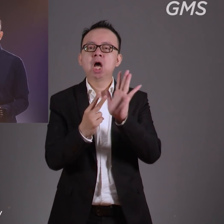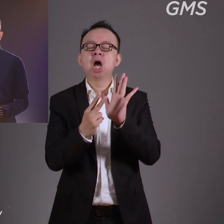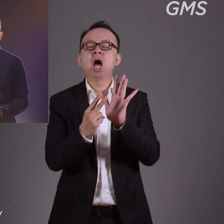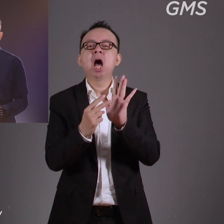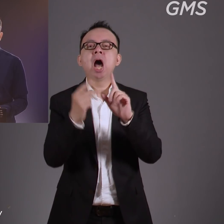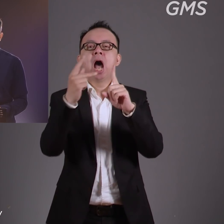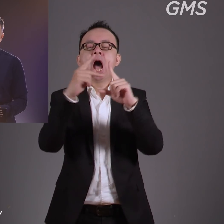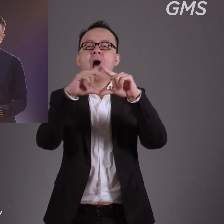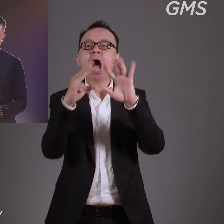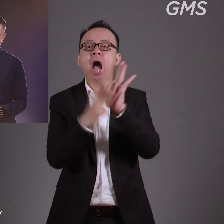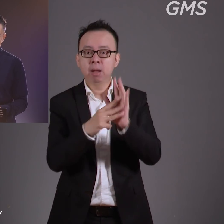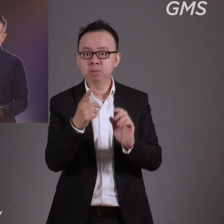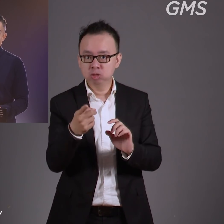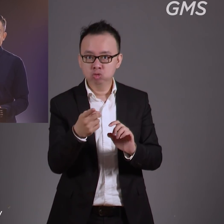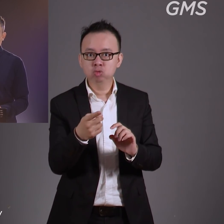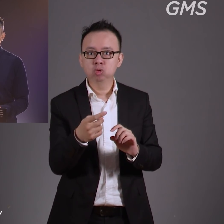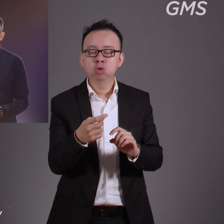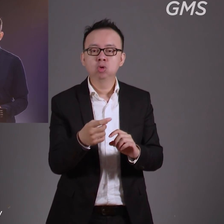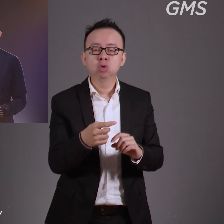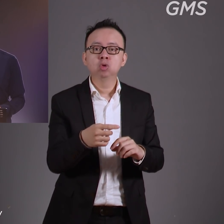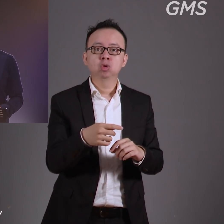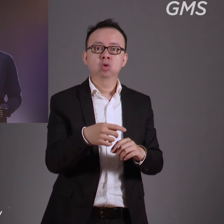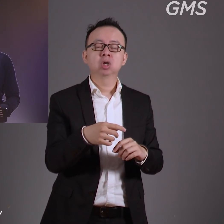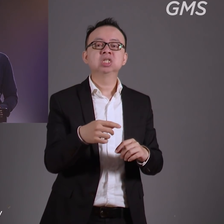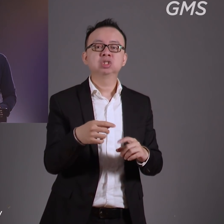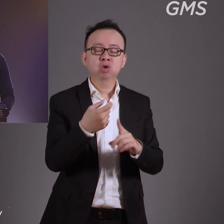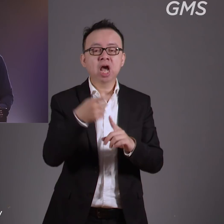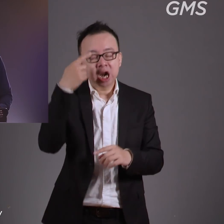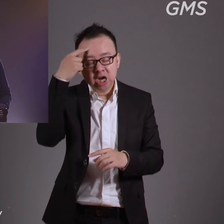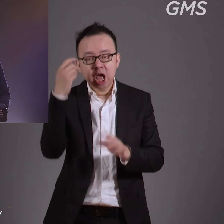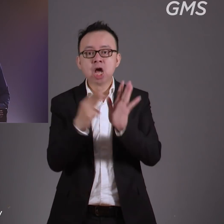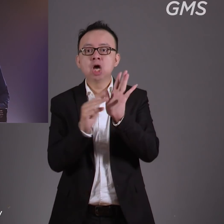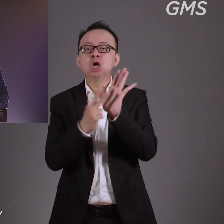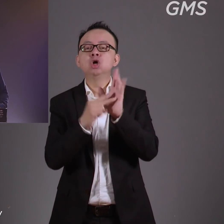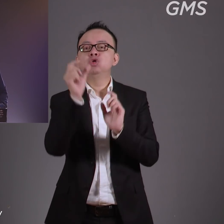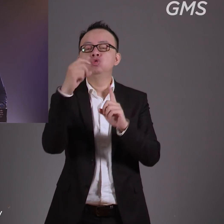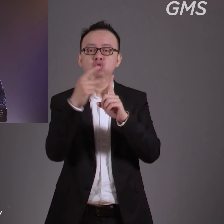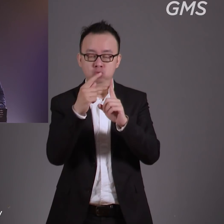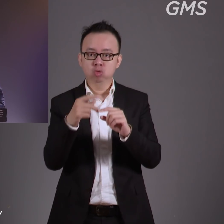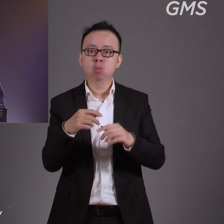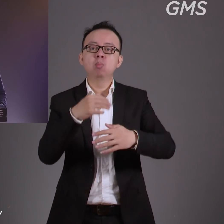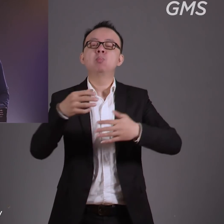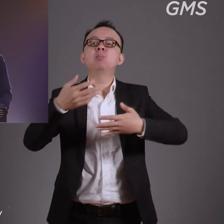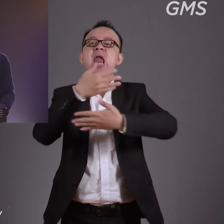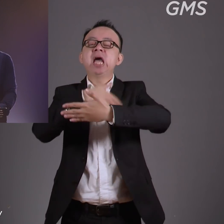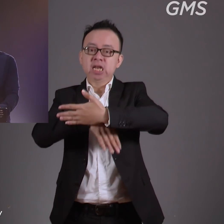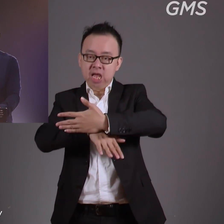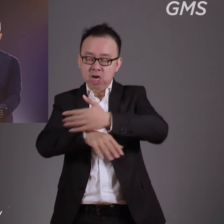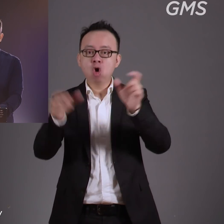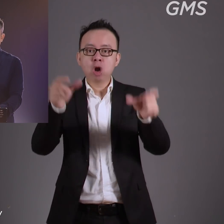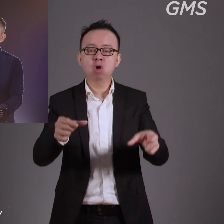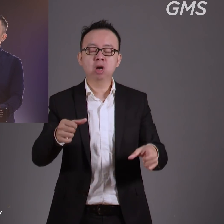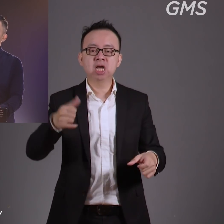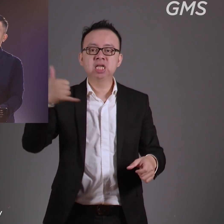Nuh, apa yang terjadi adalah turun-temurun dia melahirkan orang-orang yang menentang jalan Tuhan. Saya kasih